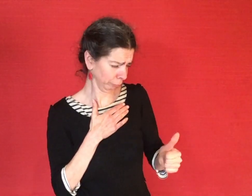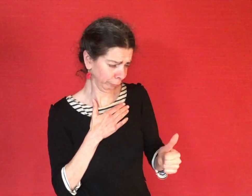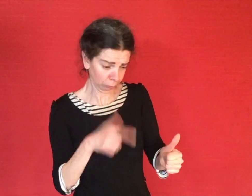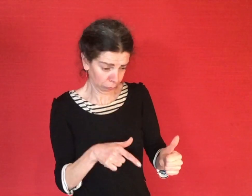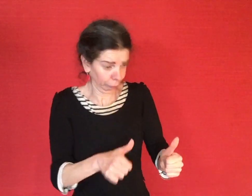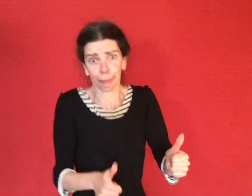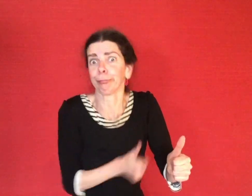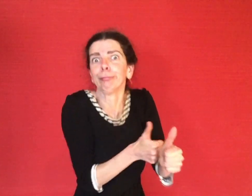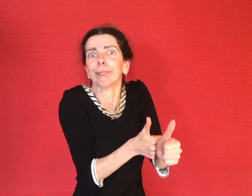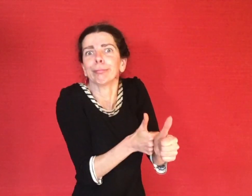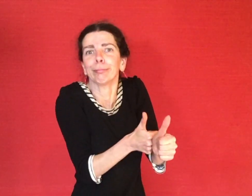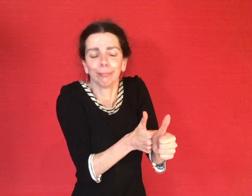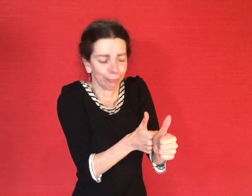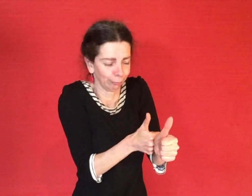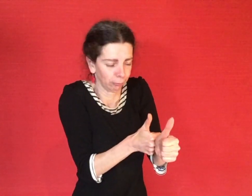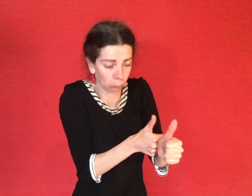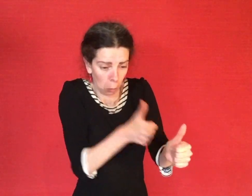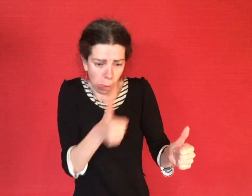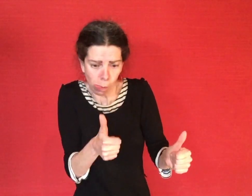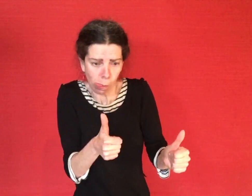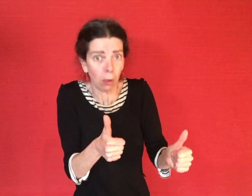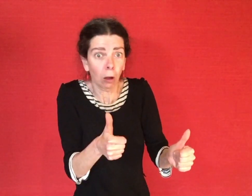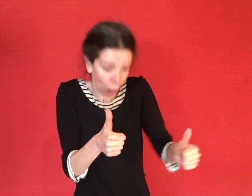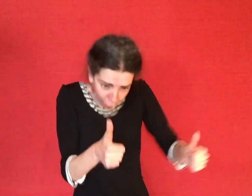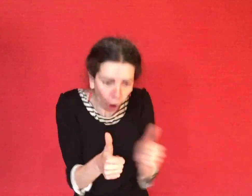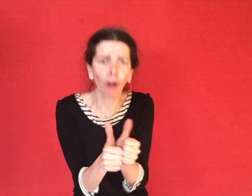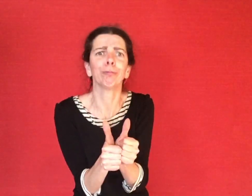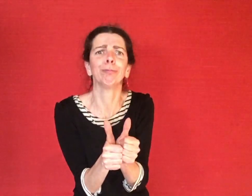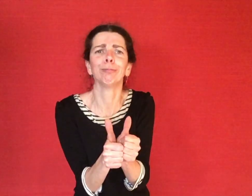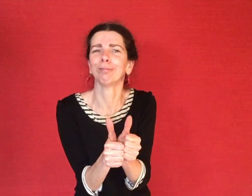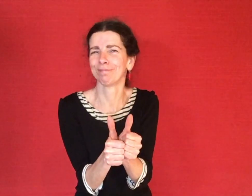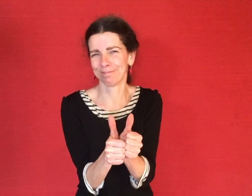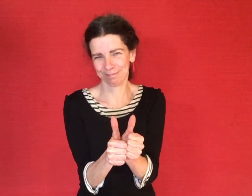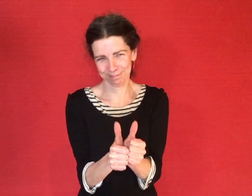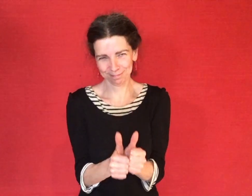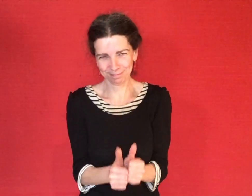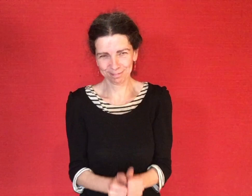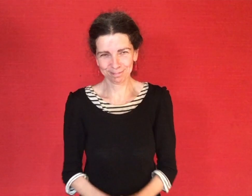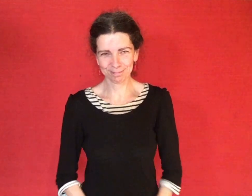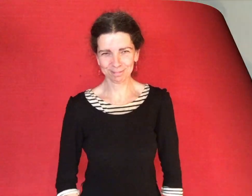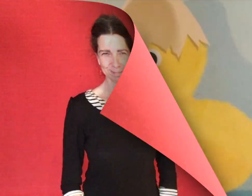L'un devant, l'autre derrière, l'un à droite, l'autre à gauche.